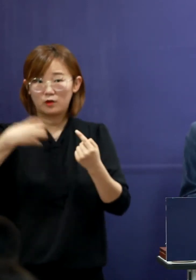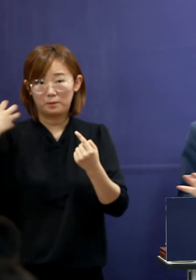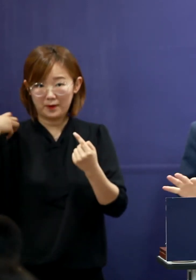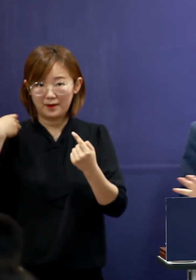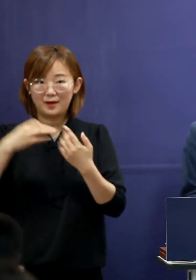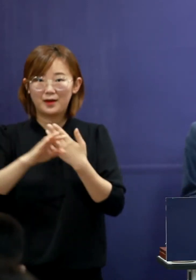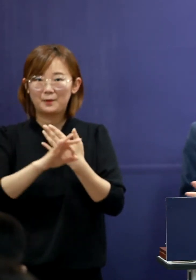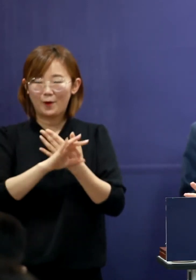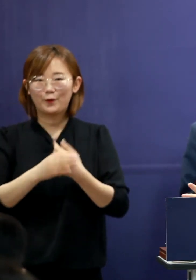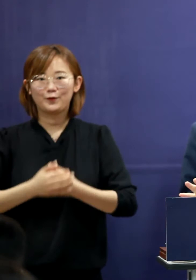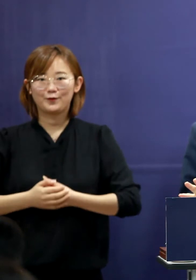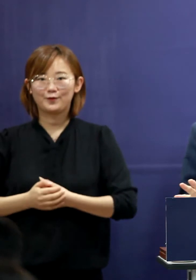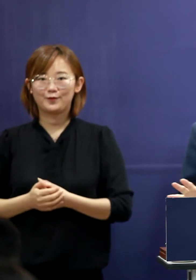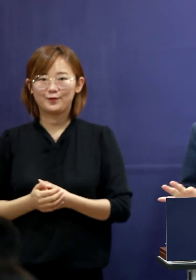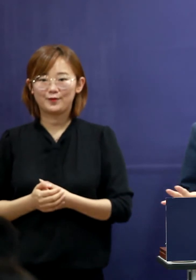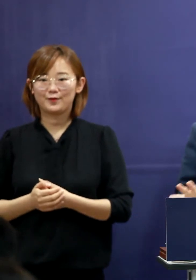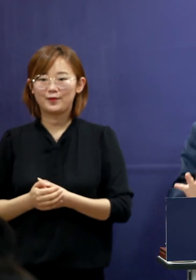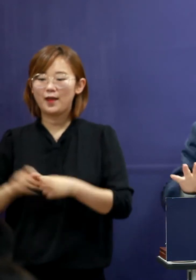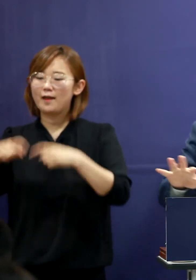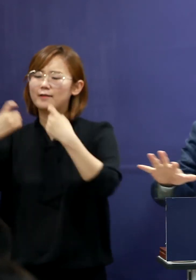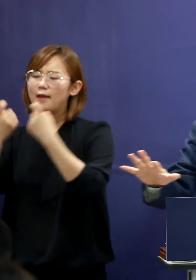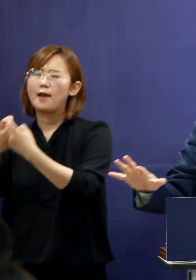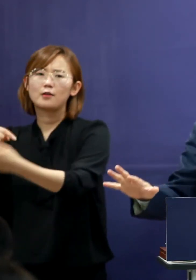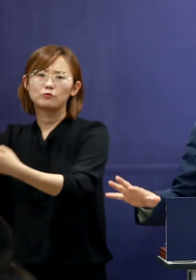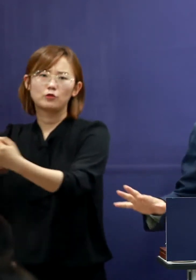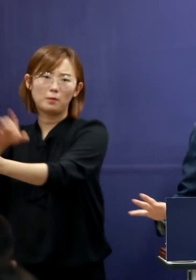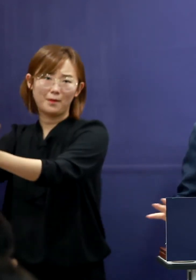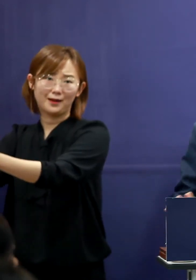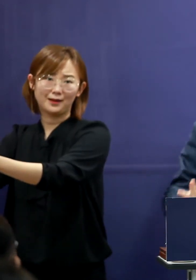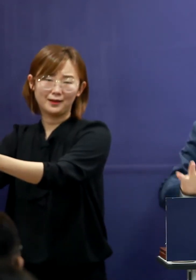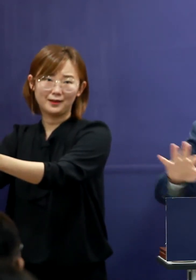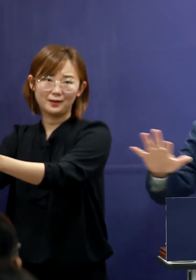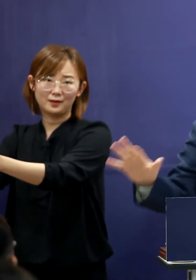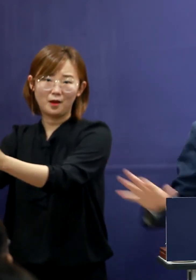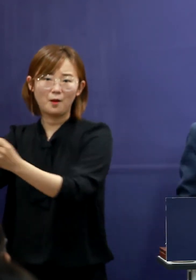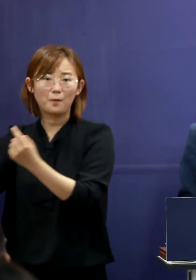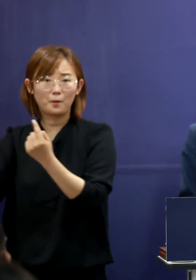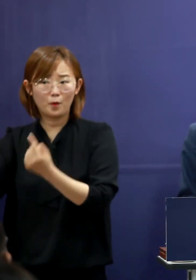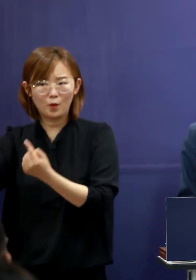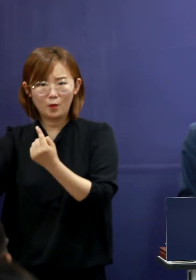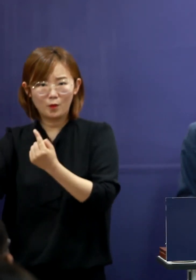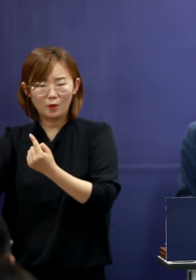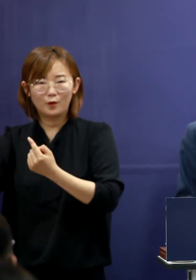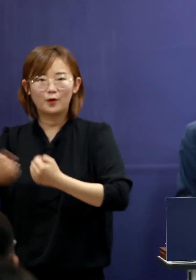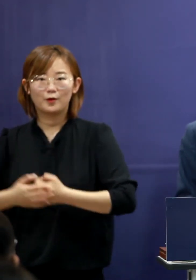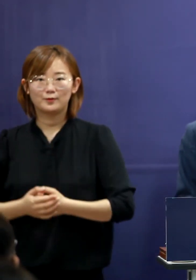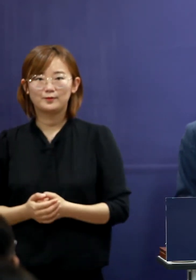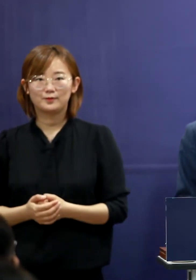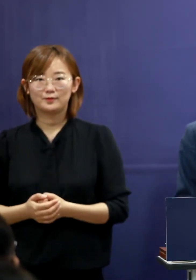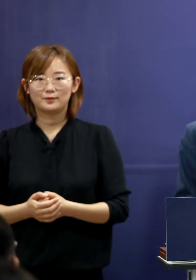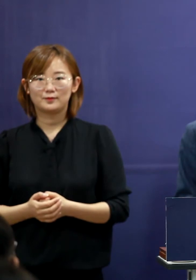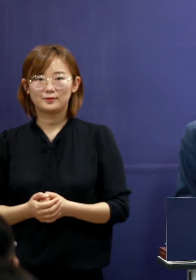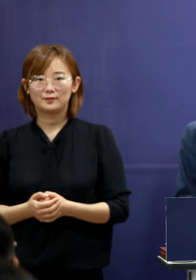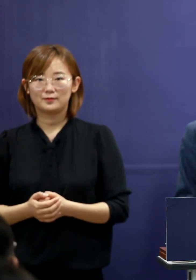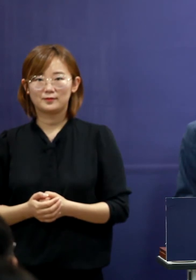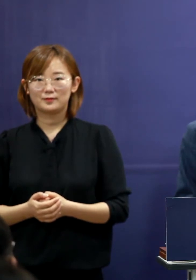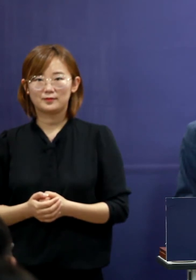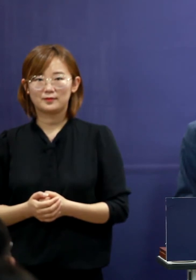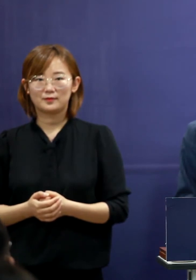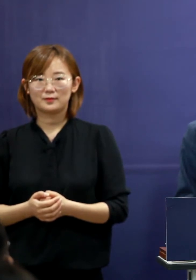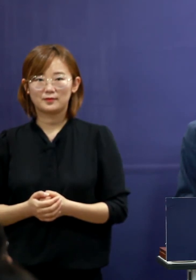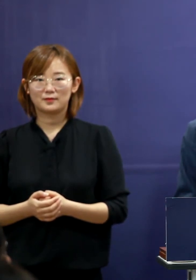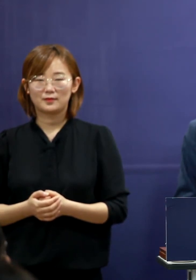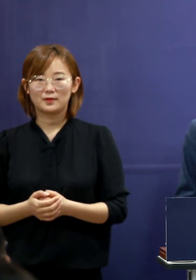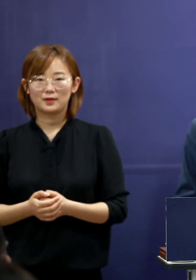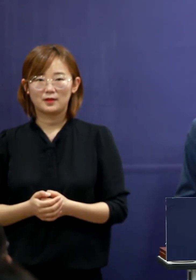이제 근거나 민간 부분에서 또 운영을 정확하게 하는 데 있어서 국공립 시설을 직접 운영하고